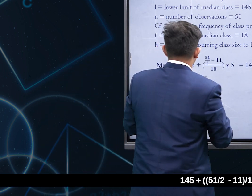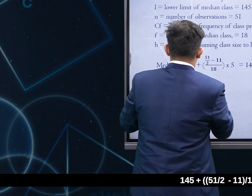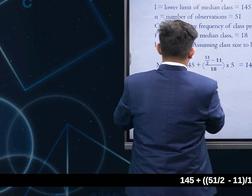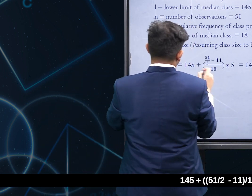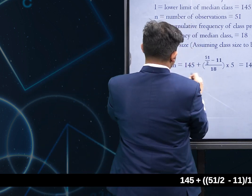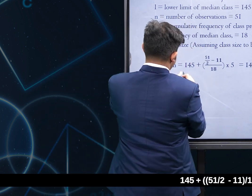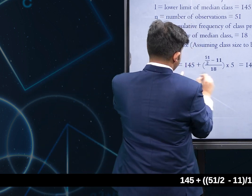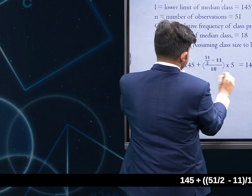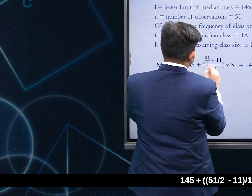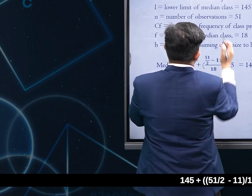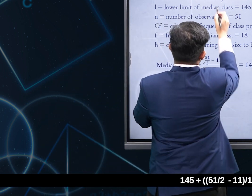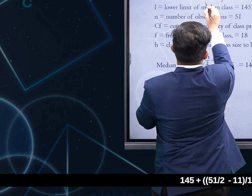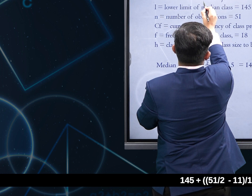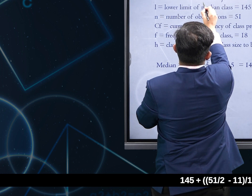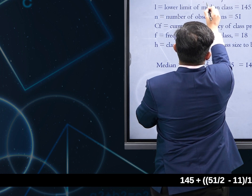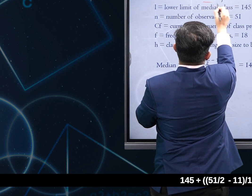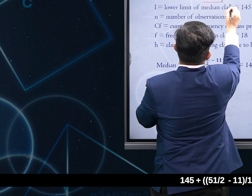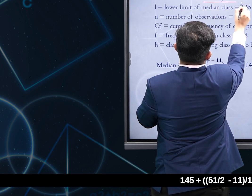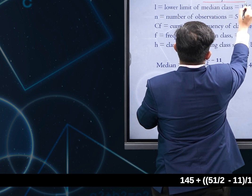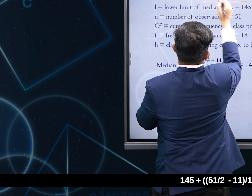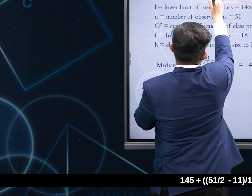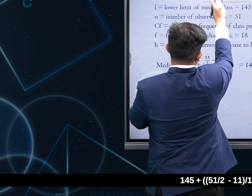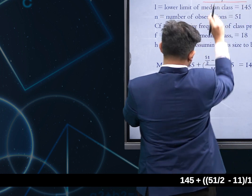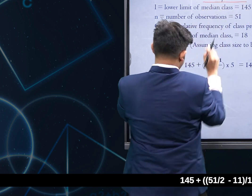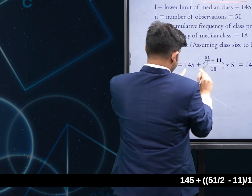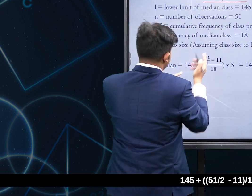(145 ప్లస్ 51/2 మైనస్